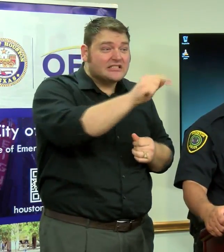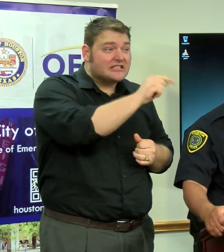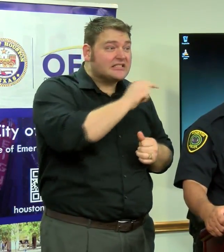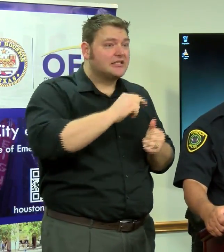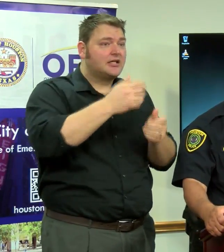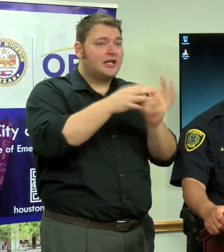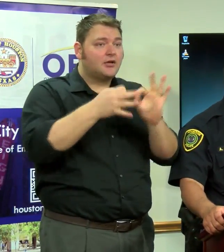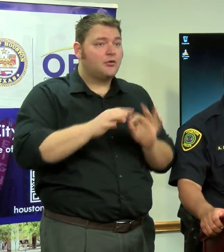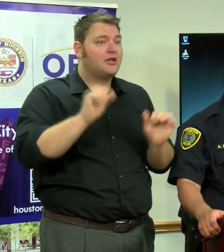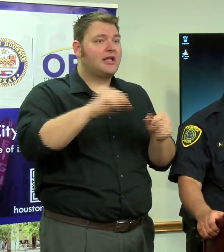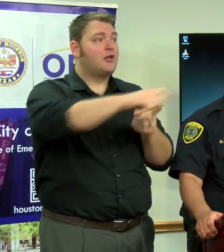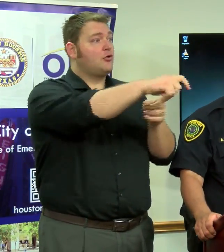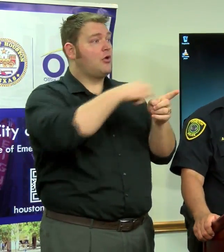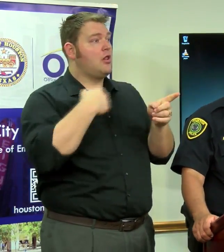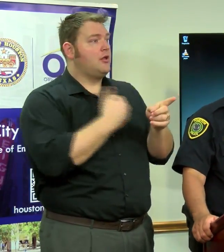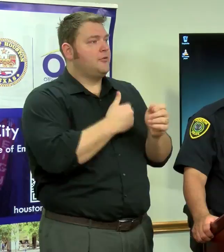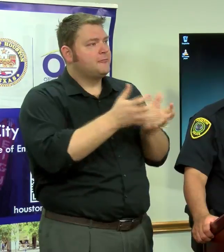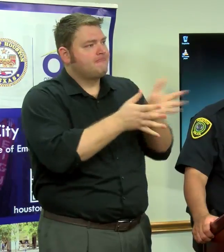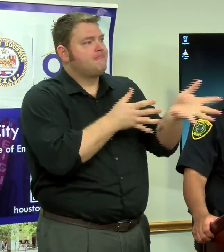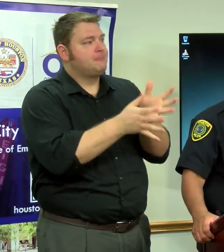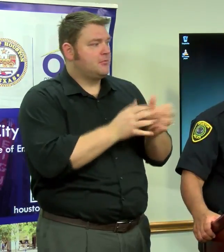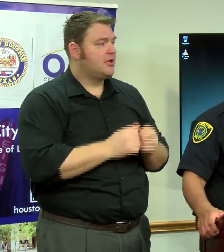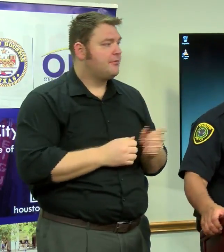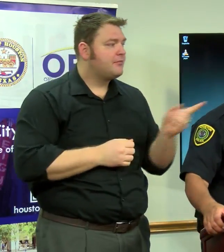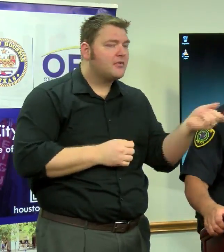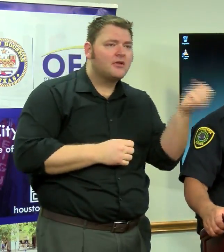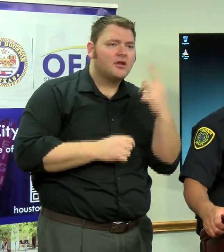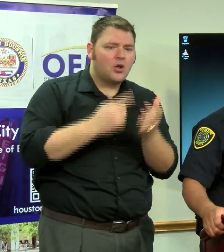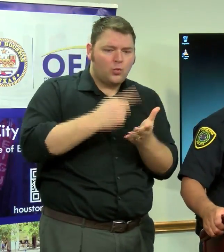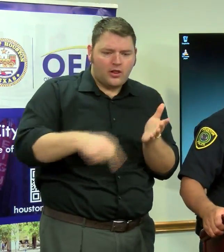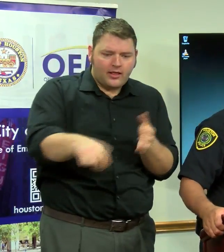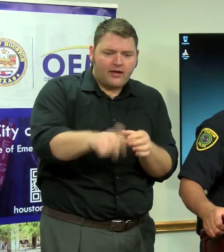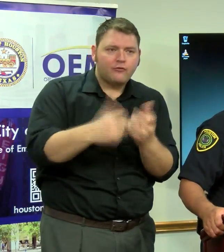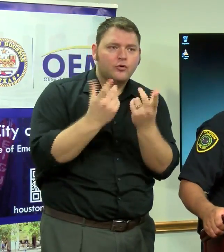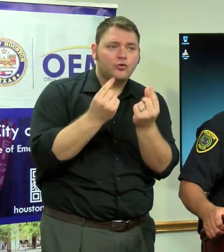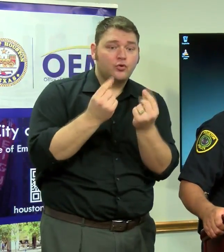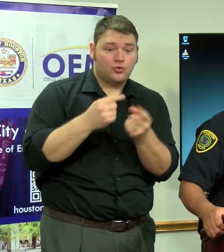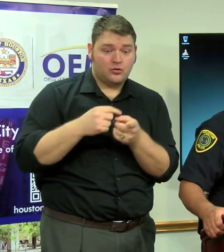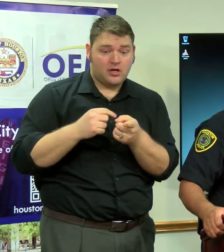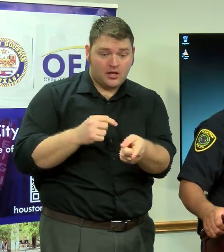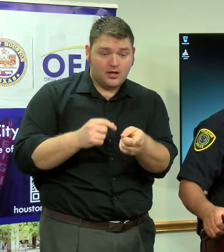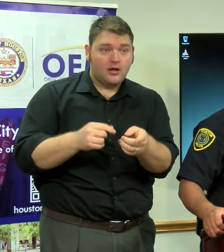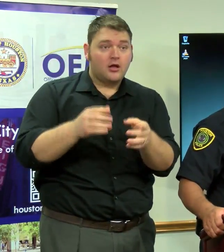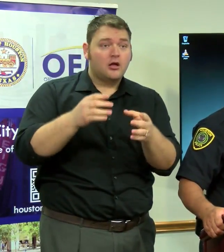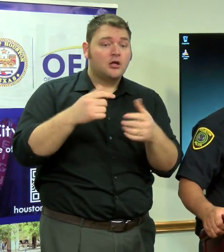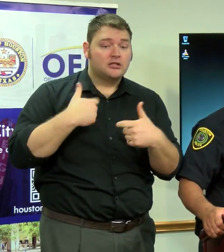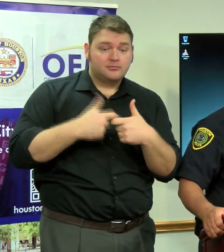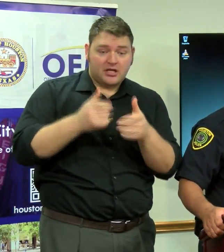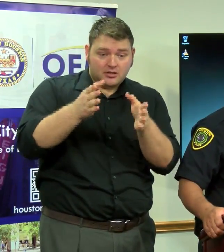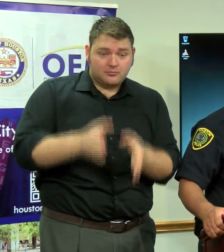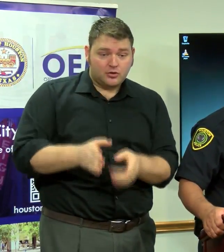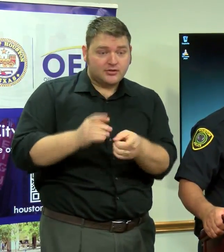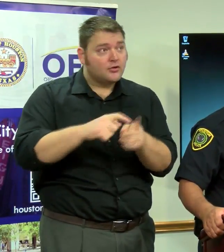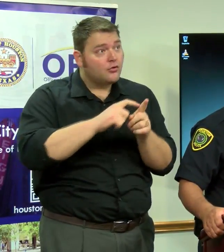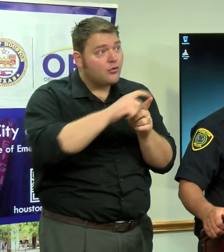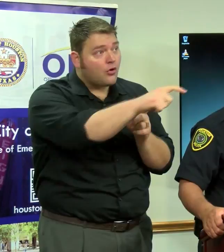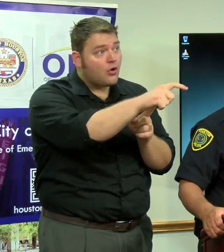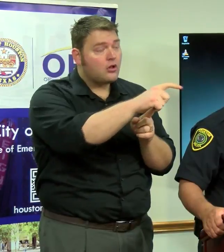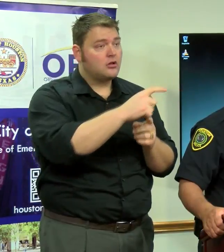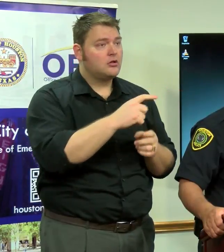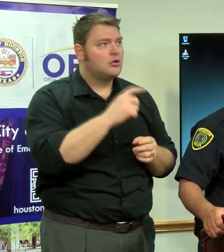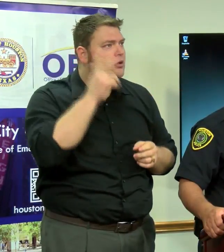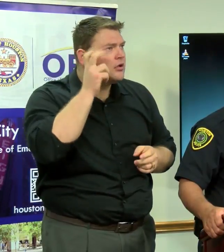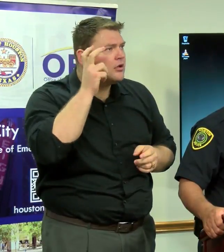problema. ¿Qué es lo que tiene que hacer esa gente? Que quizás llaman y quizás no puede